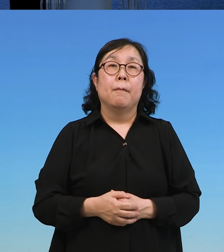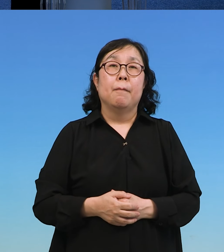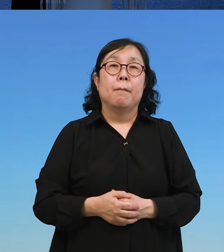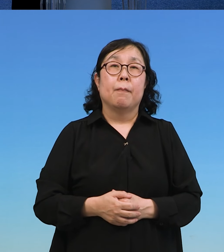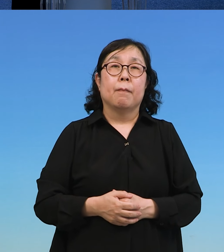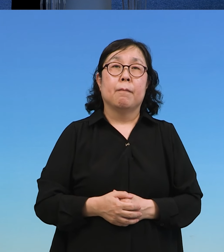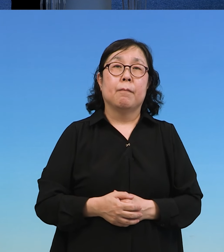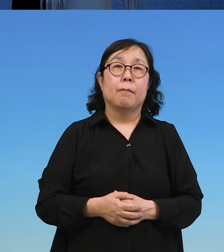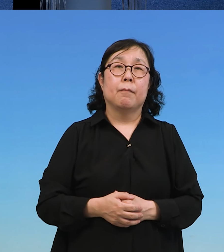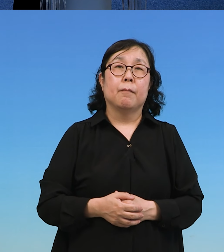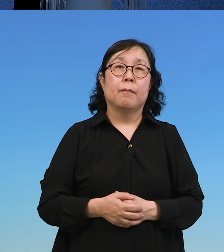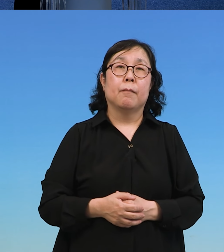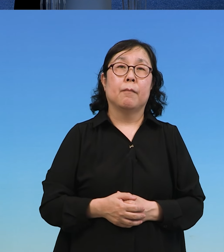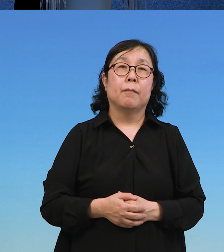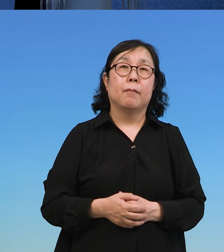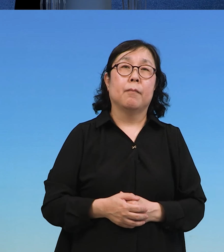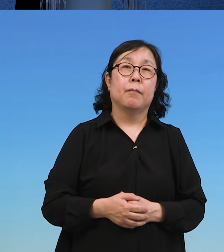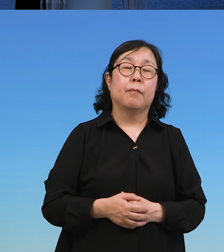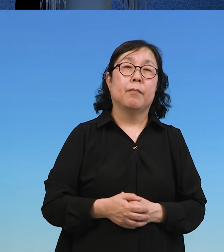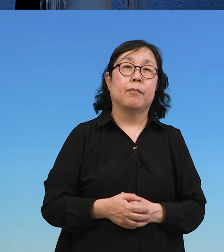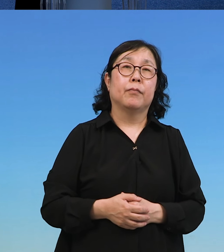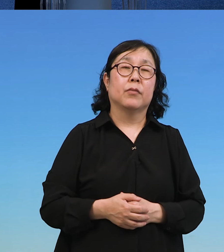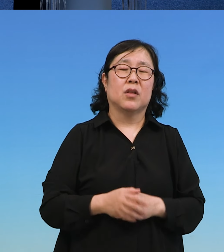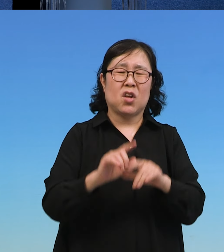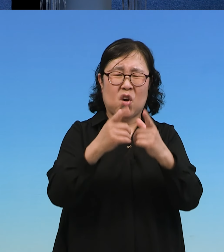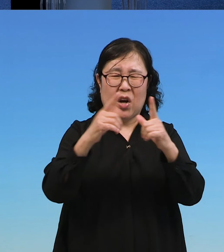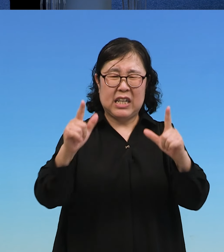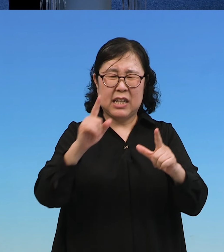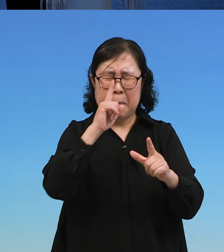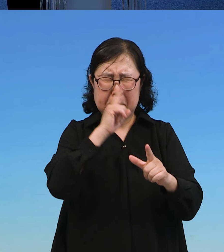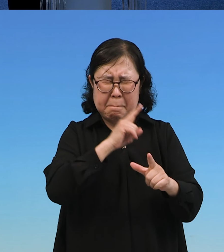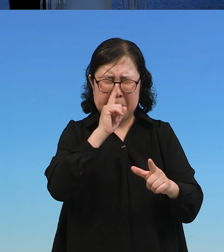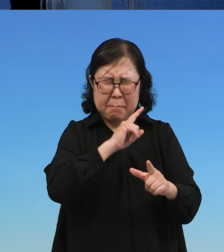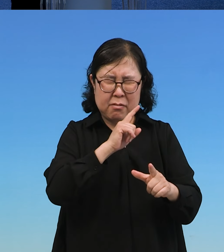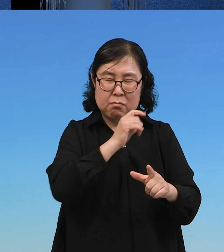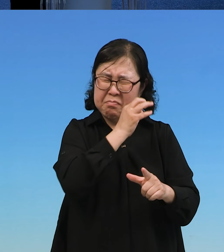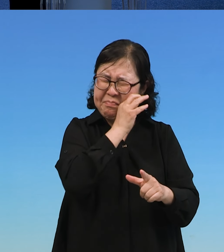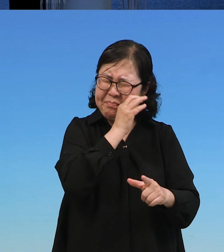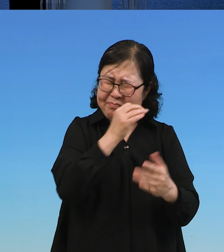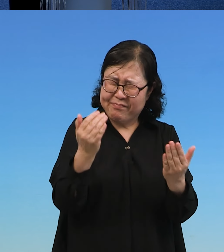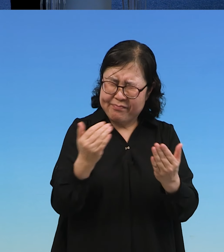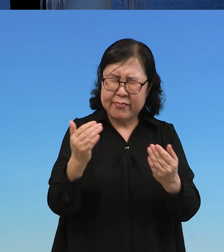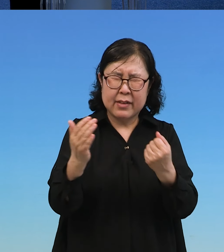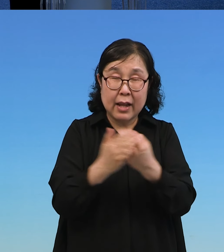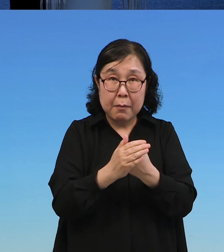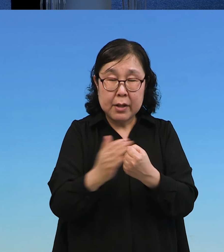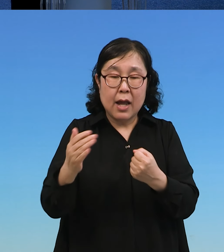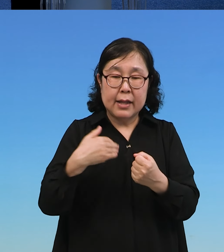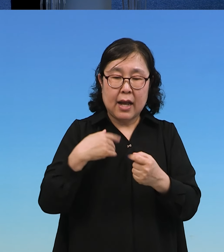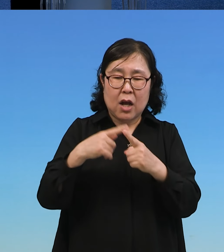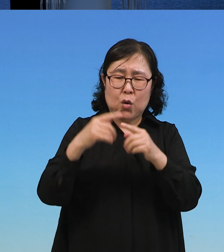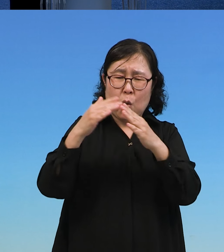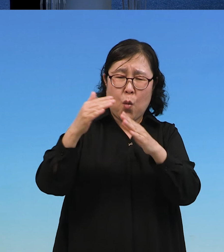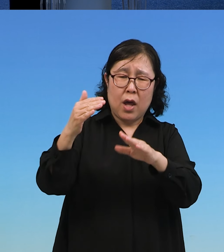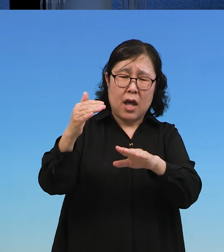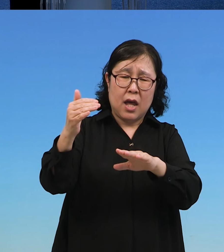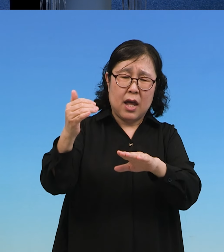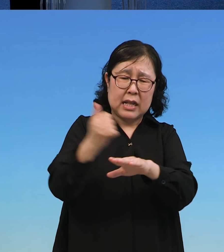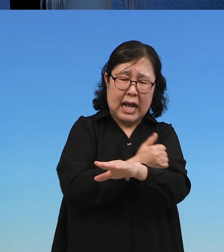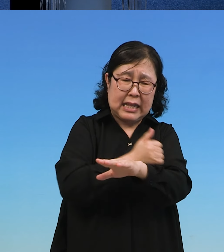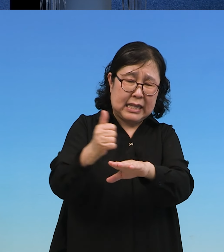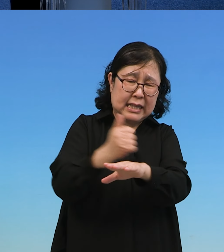그런 것들 때문에 내가 앞에 그 생략한 것들이 좀 많아요. 그런 것들 때문에 내가 교회 다닌다고